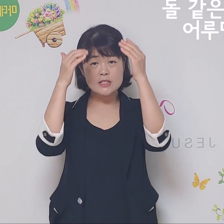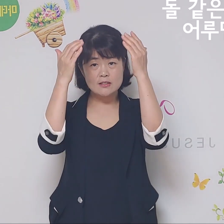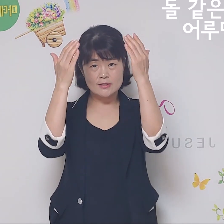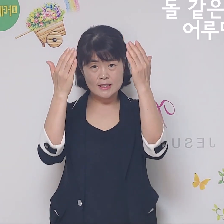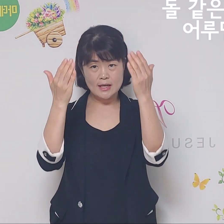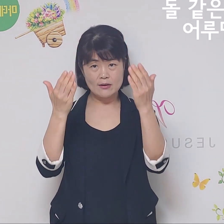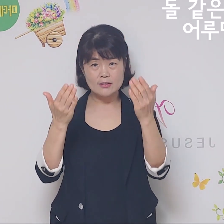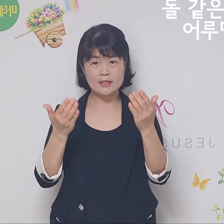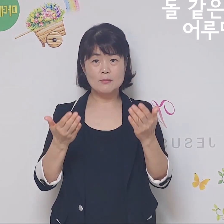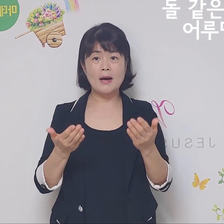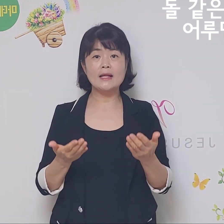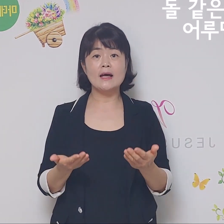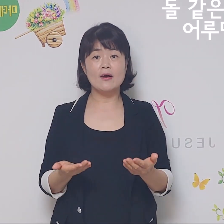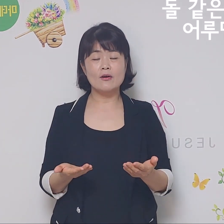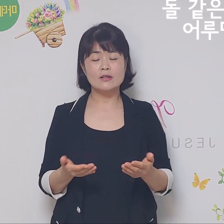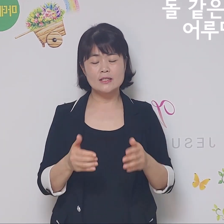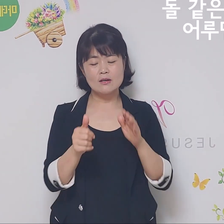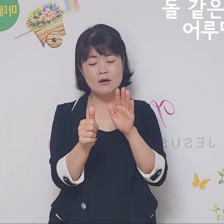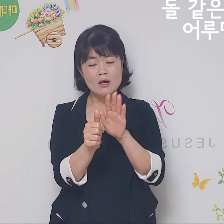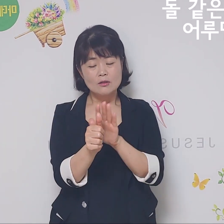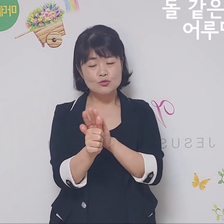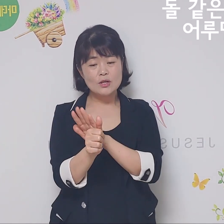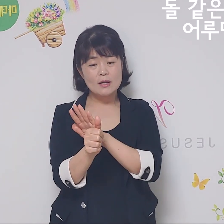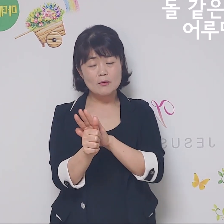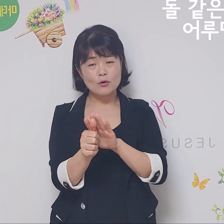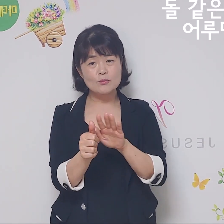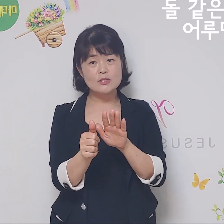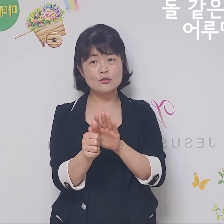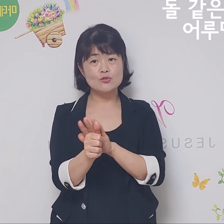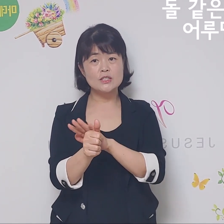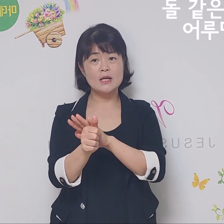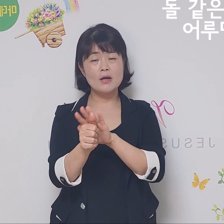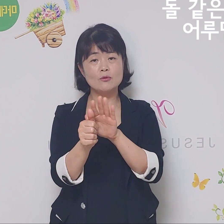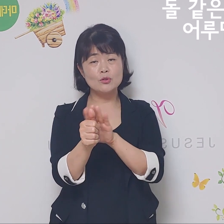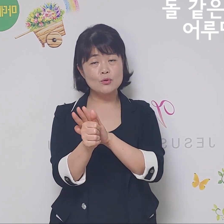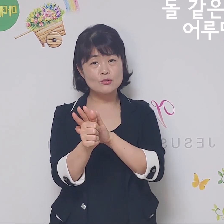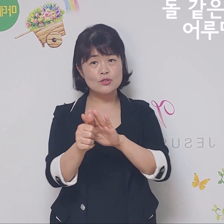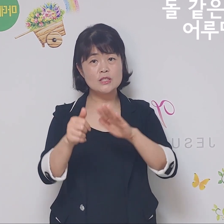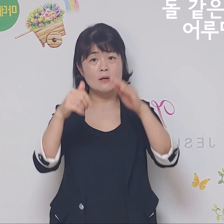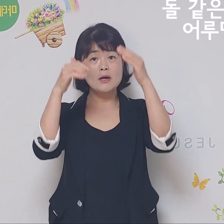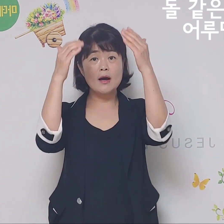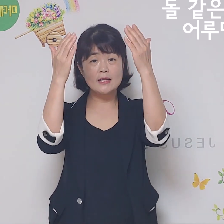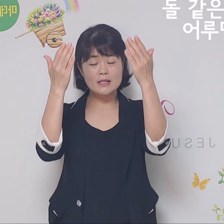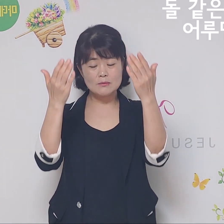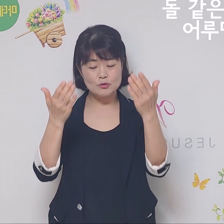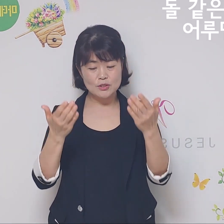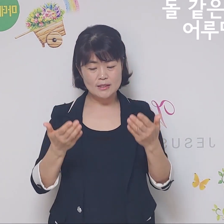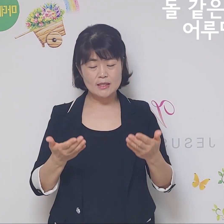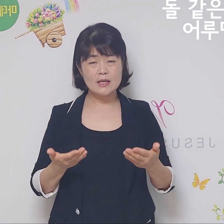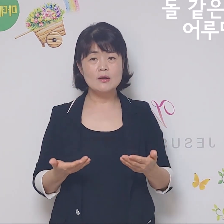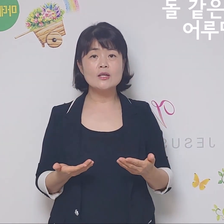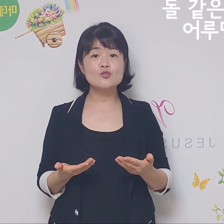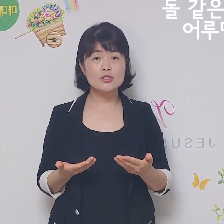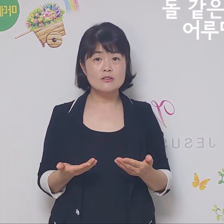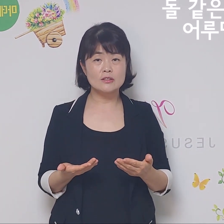만져주시는 거잖아요. 그러니까 받아요. 그래서 누가 어루만져 주시냐면, 위로해 주시냐면 하나님이 우리한테 해주시는